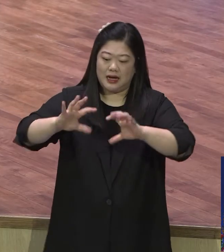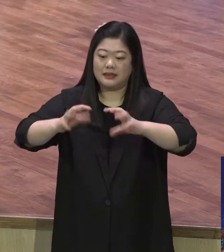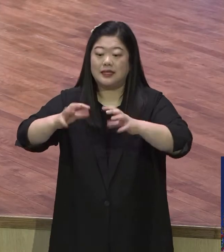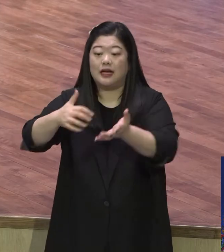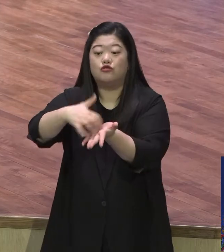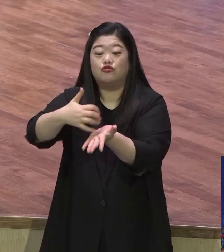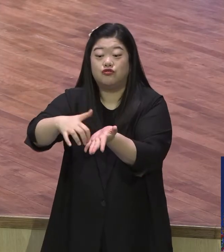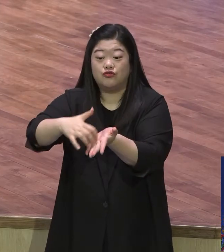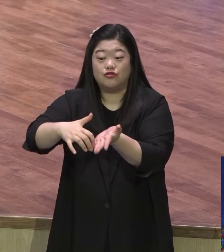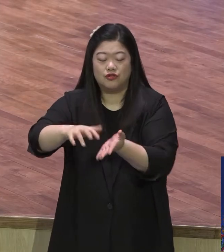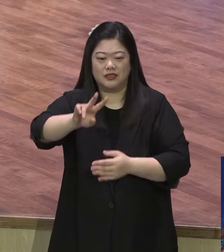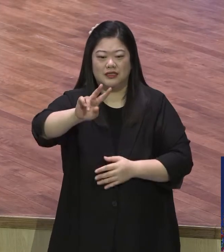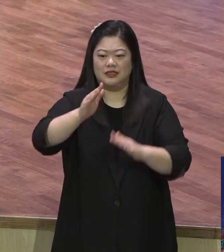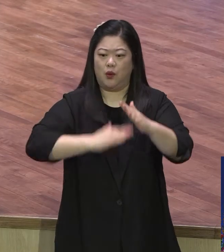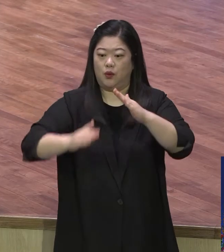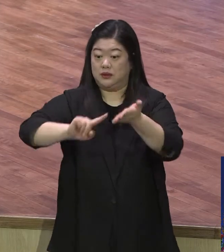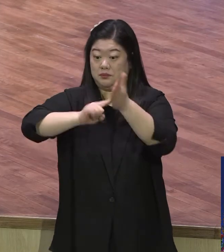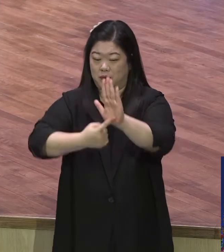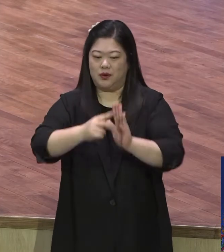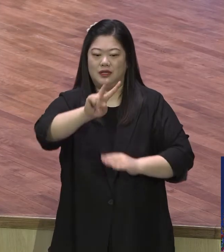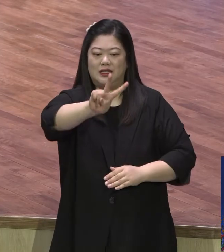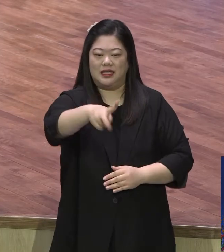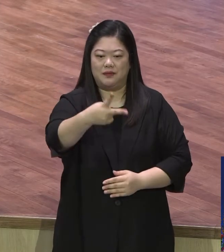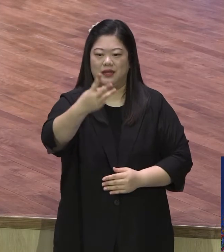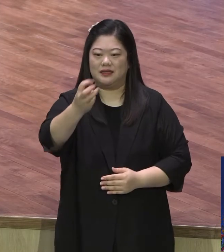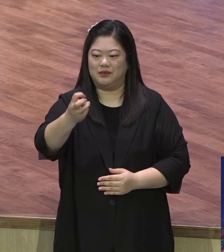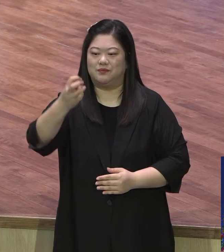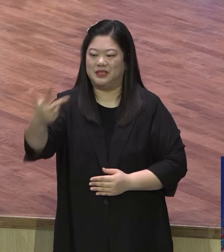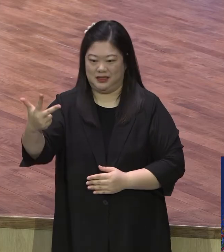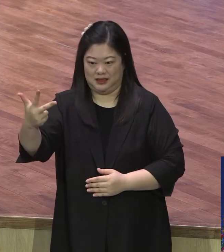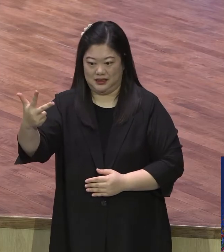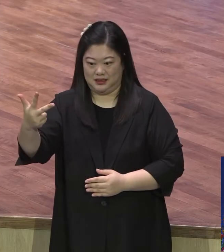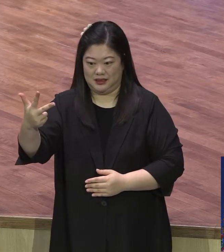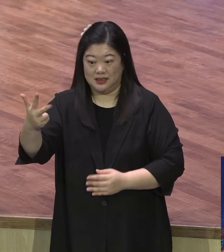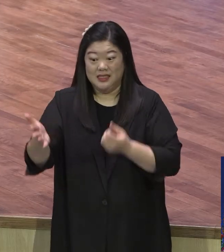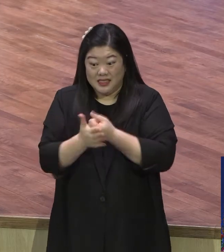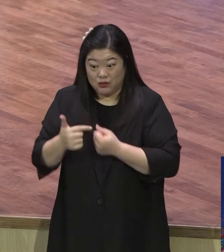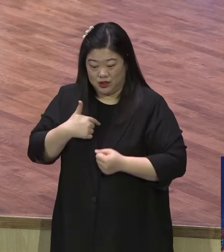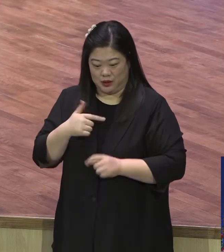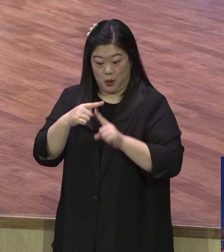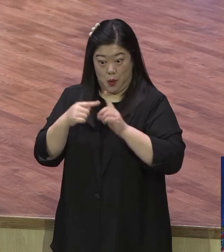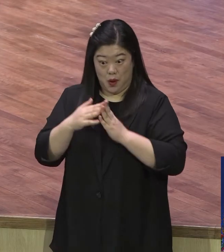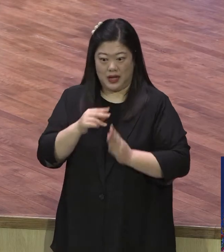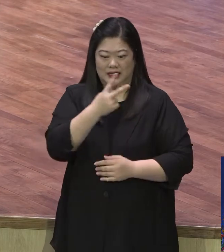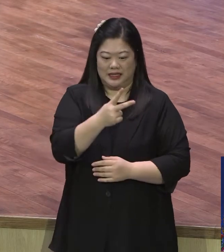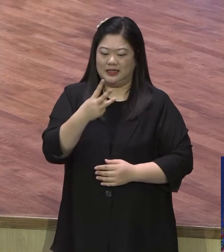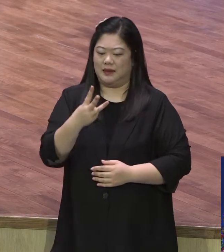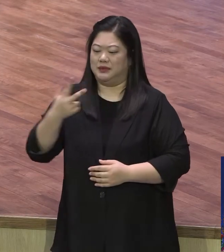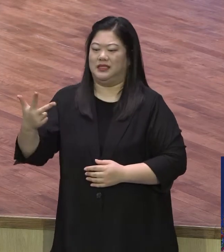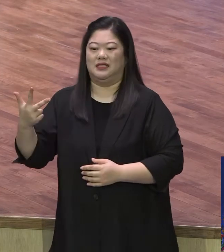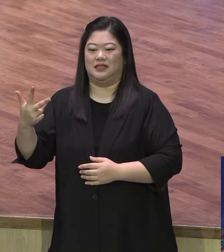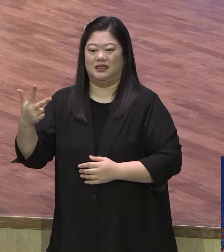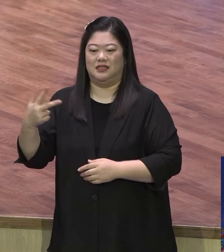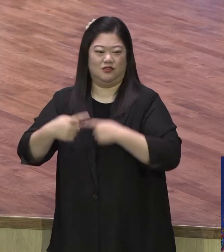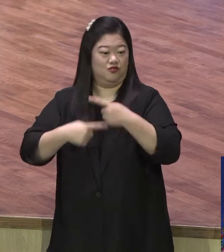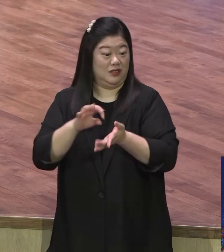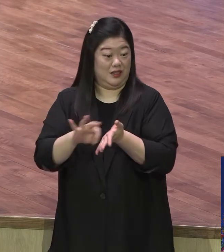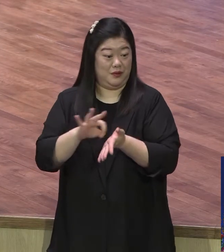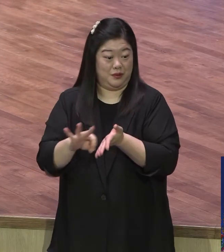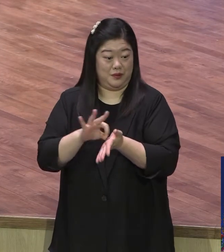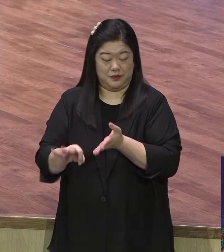237이라는 숫자를 우리가 그렇게 사용하고 있는데 그런데 나라는 237 237개